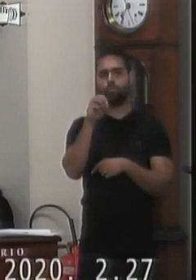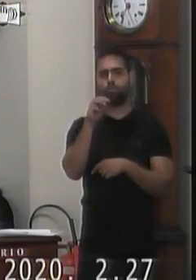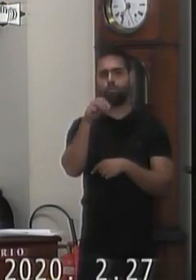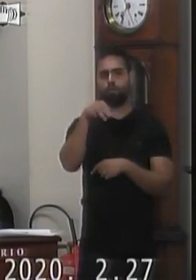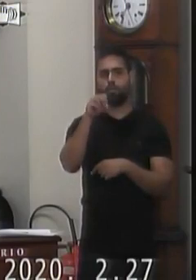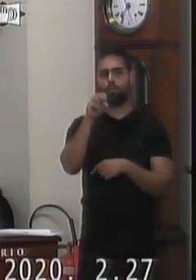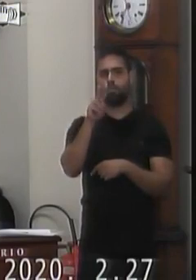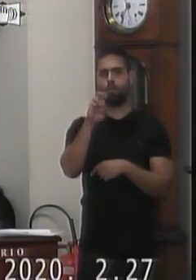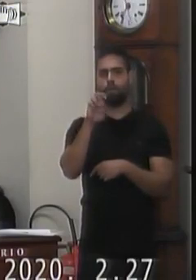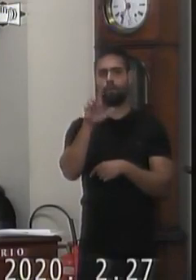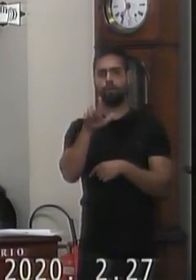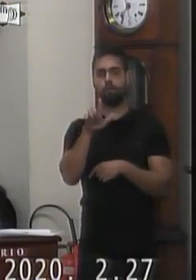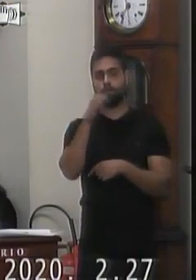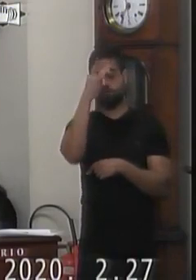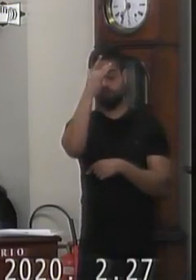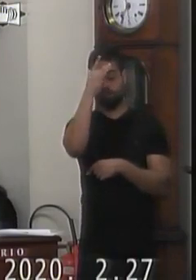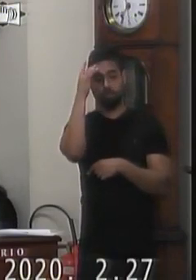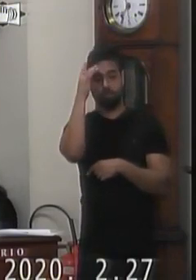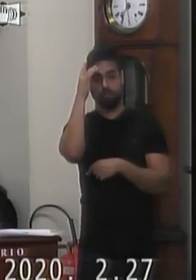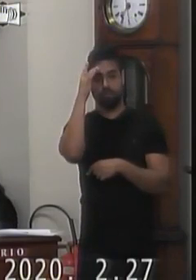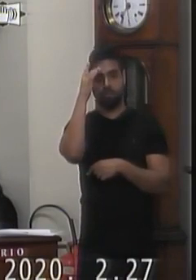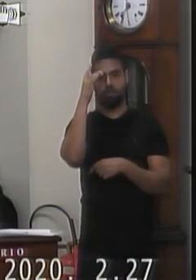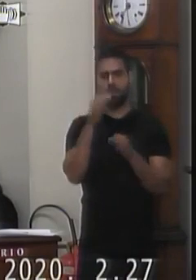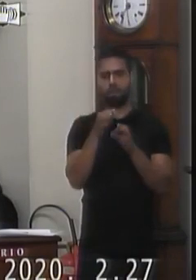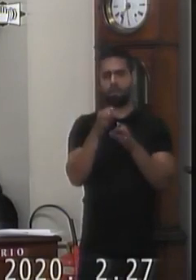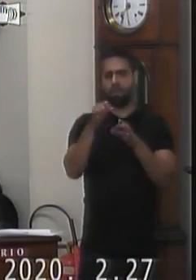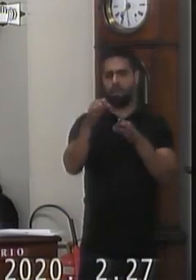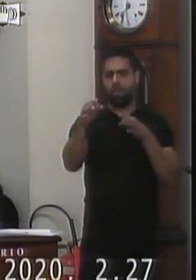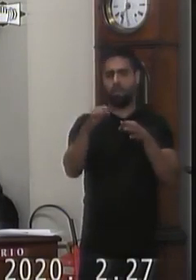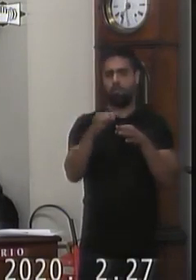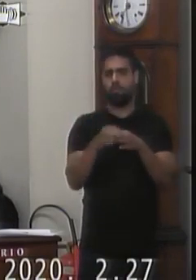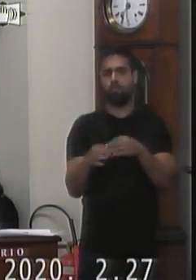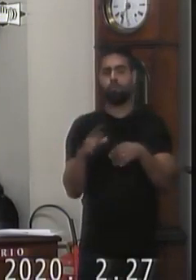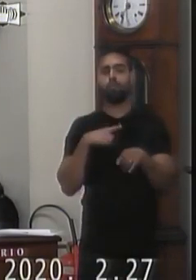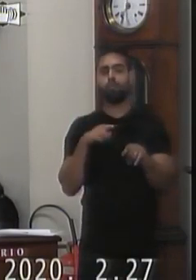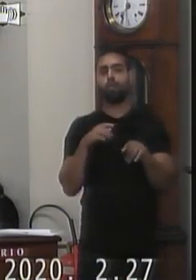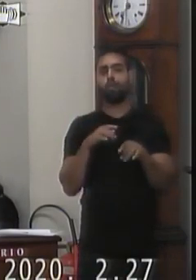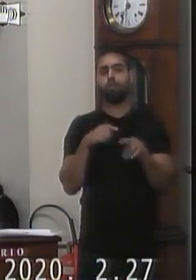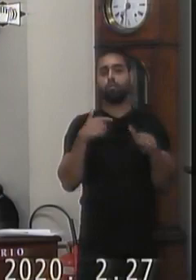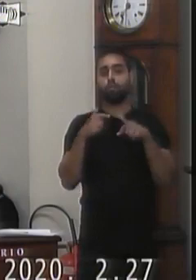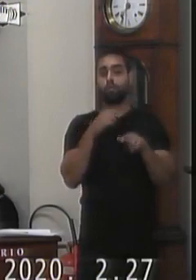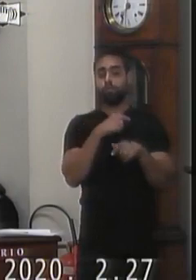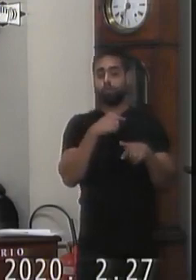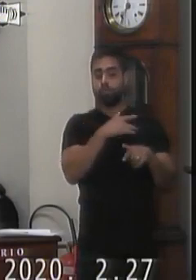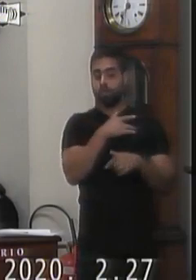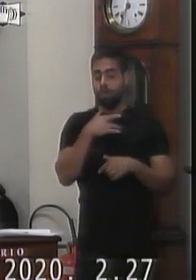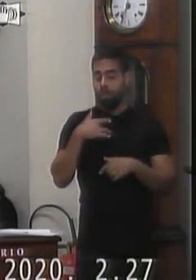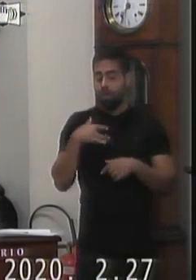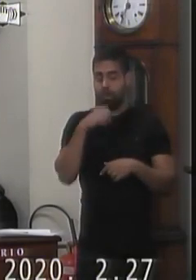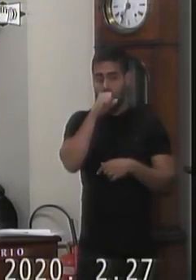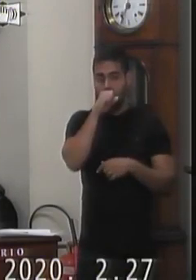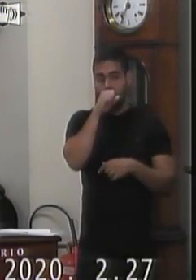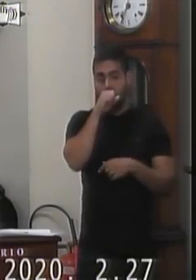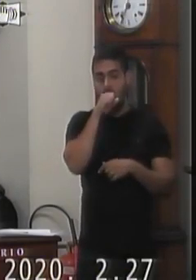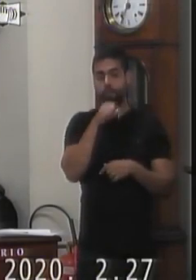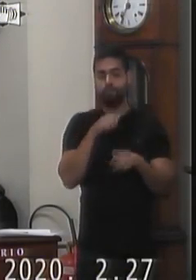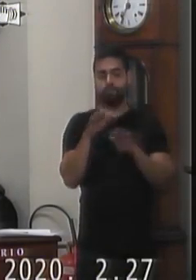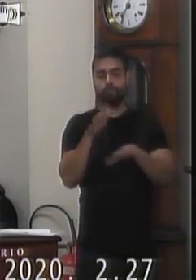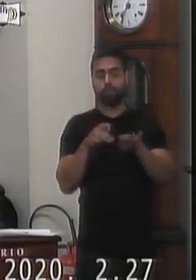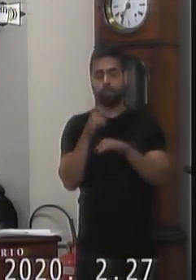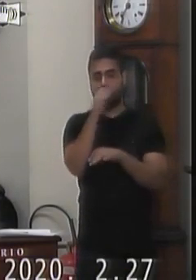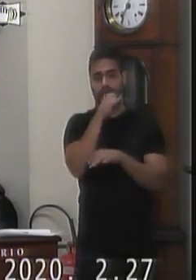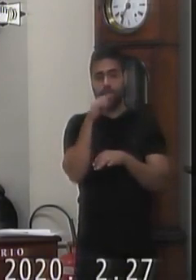serviços odontológicos para a população de locais que apresentam maior dificuldade de acesso aos serviços de saúde, atuando para garantir as ações de prevenção e